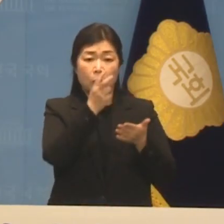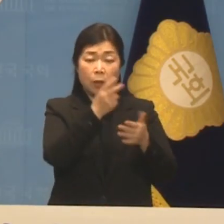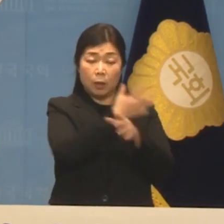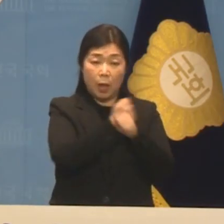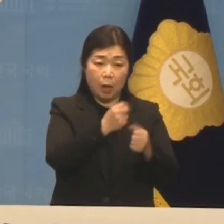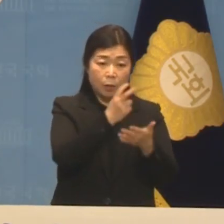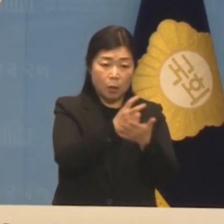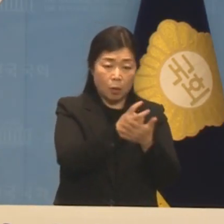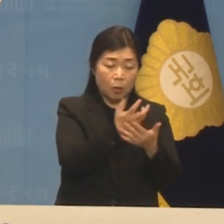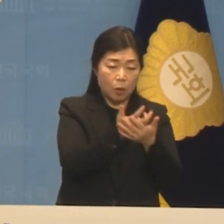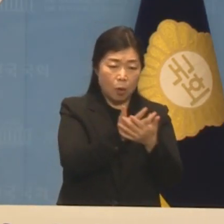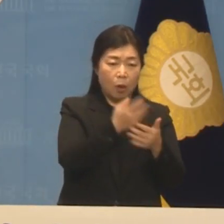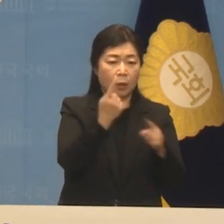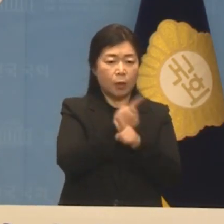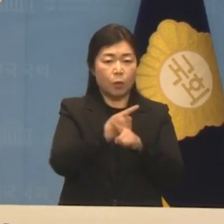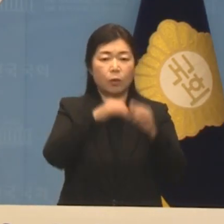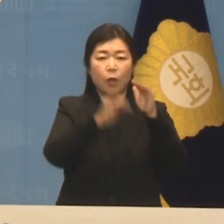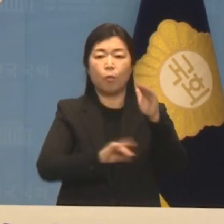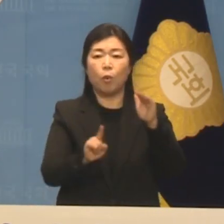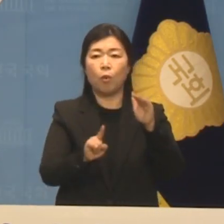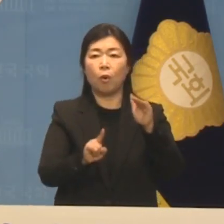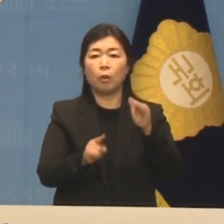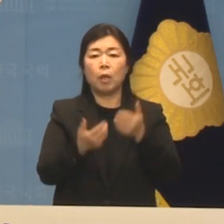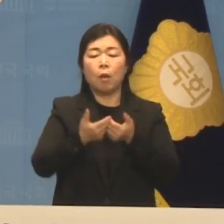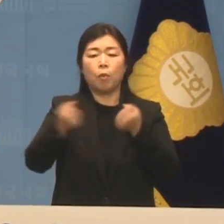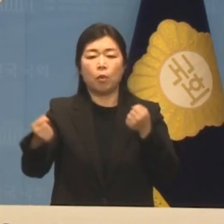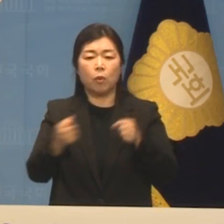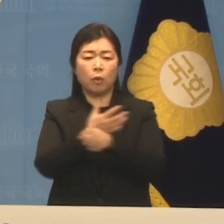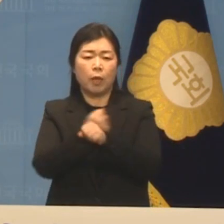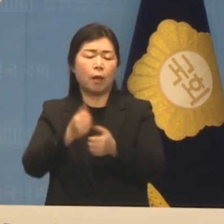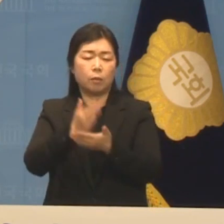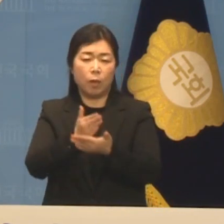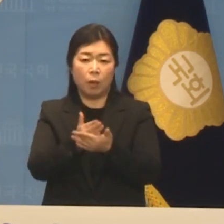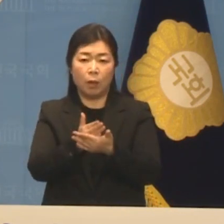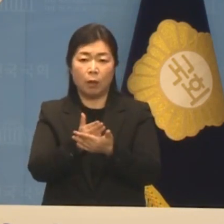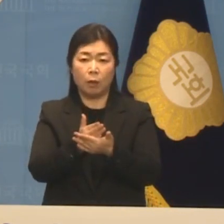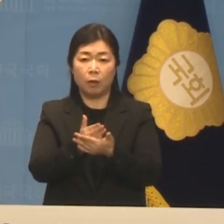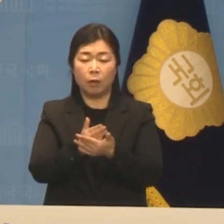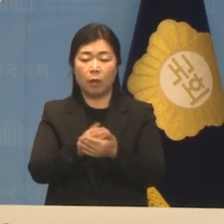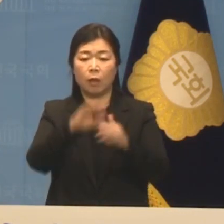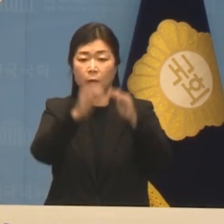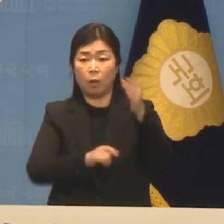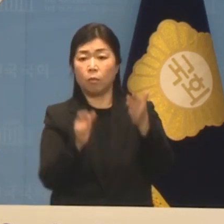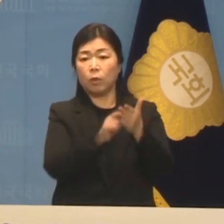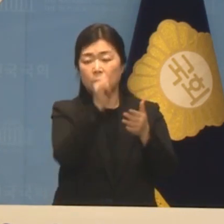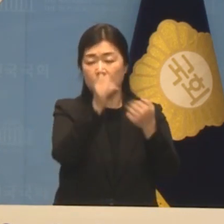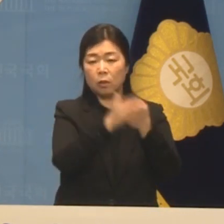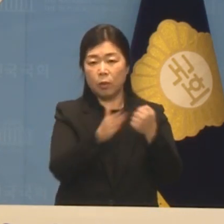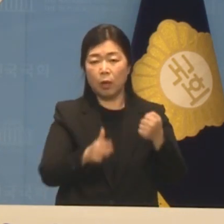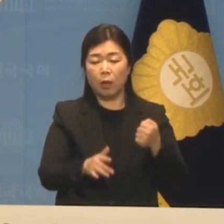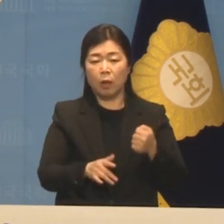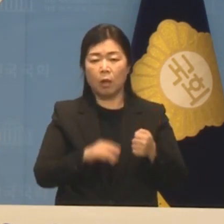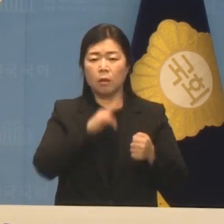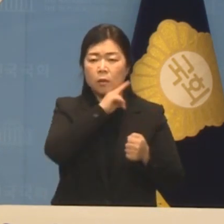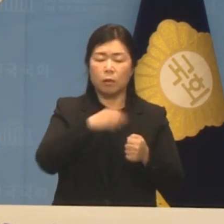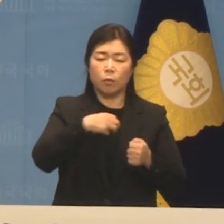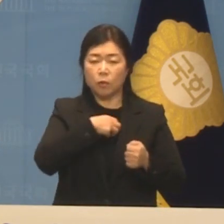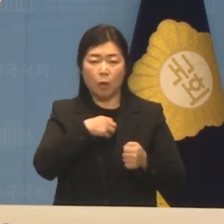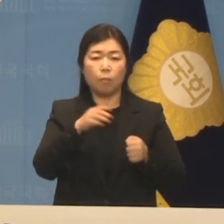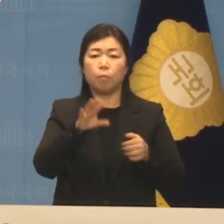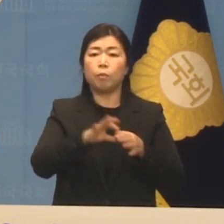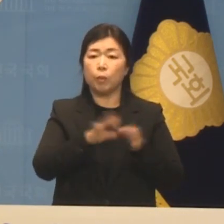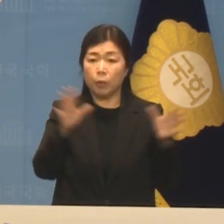별도의 계약에 대해 금지하고 있는 것으로 공정의 우려는 과도한 것임을 밝힙니다. 현실에서도